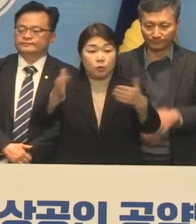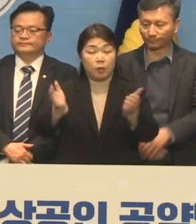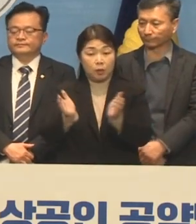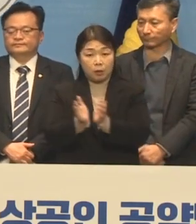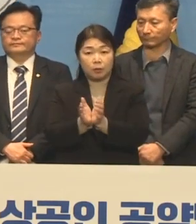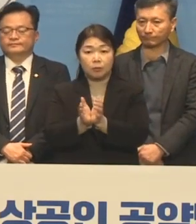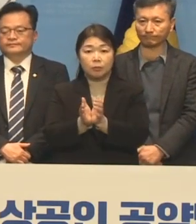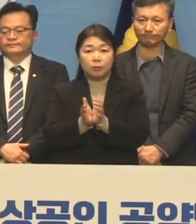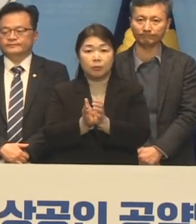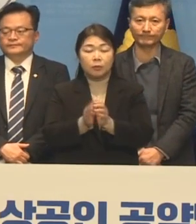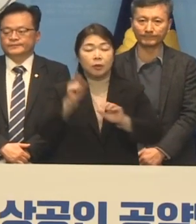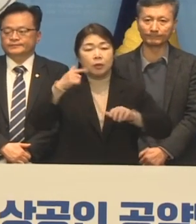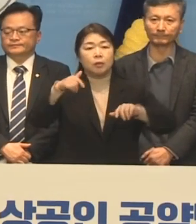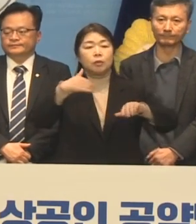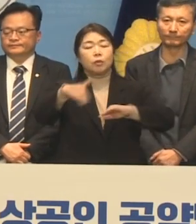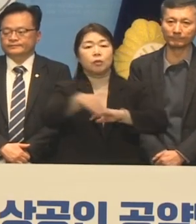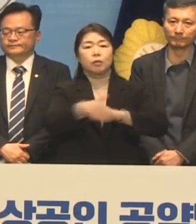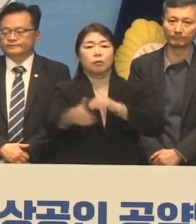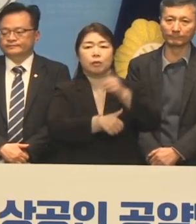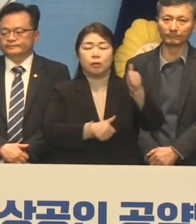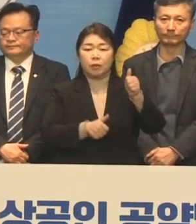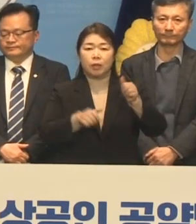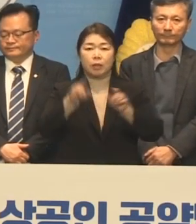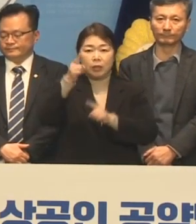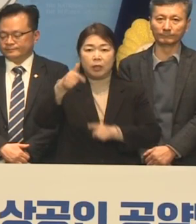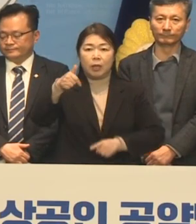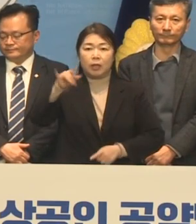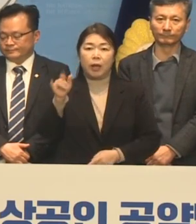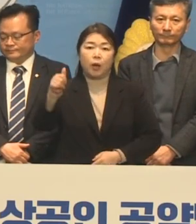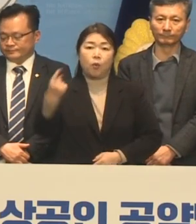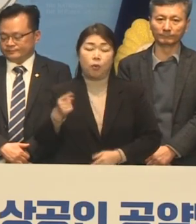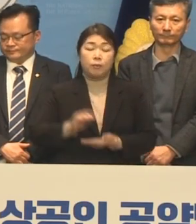더불어민주당 정책위원회 의장 이기호 의원입니다.